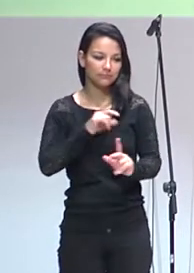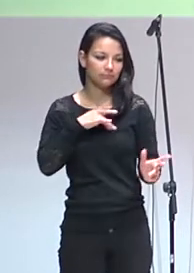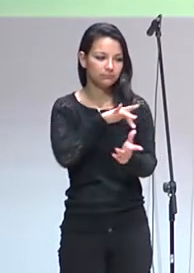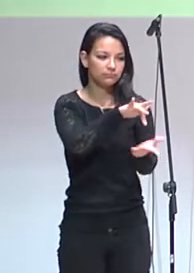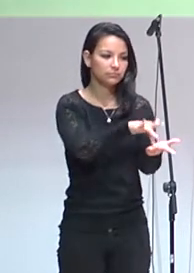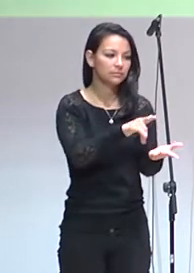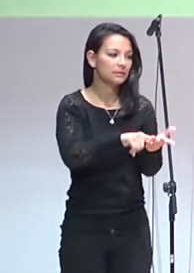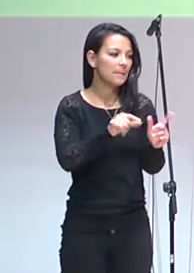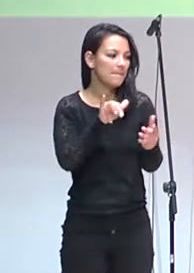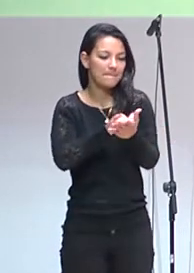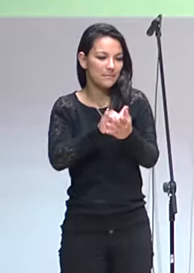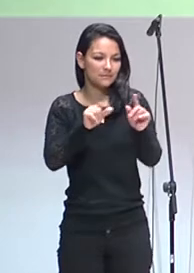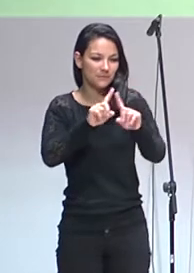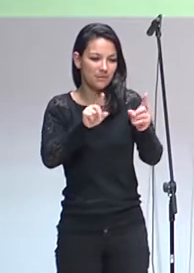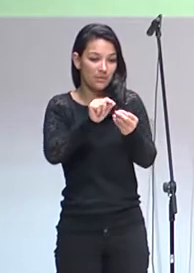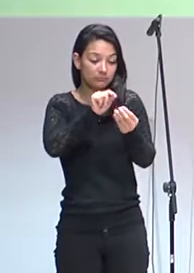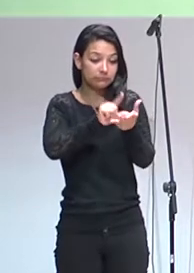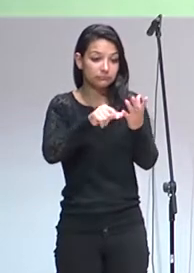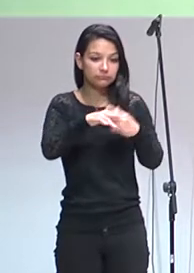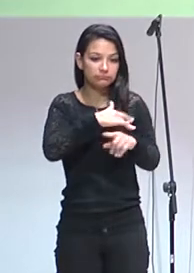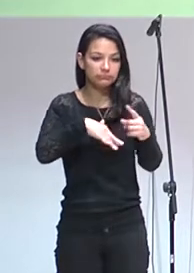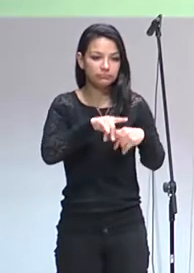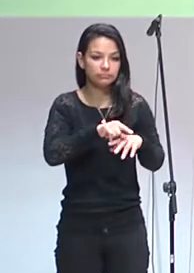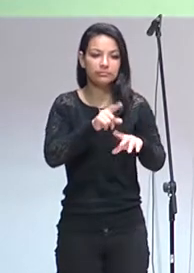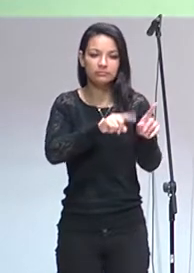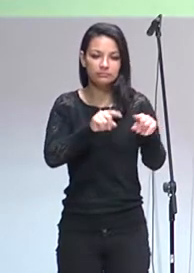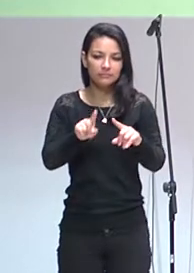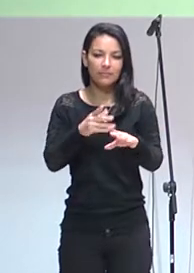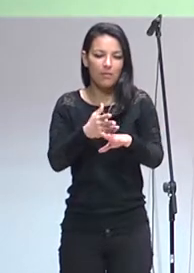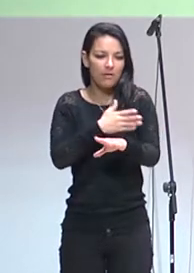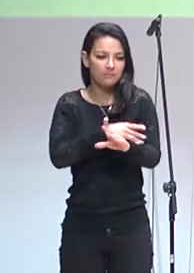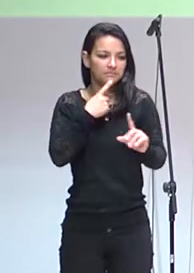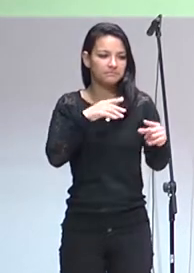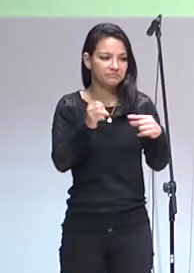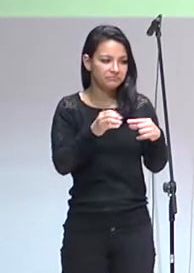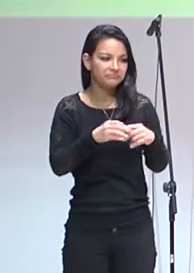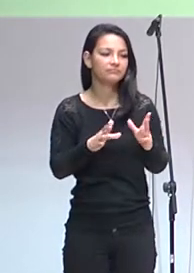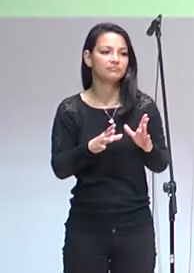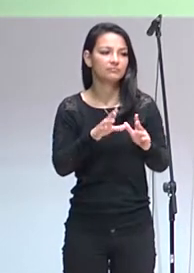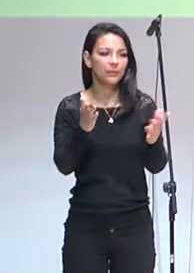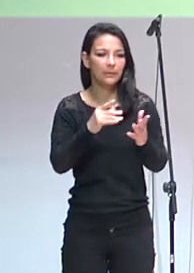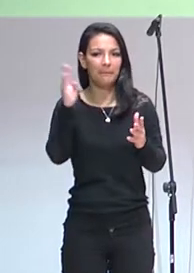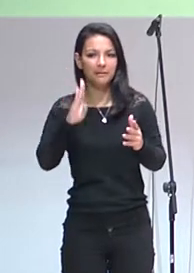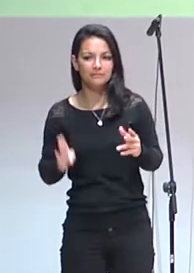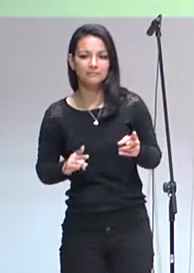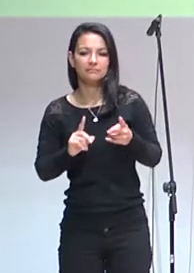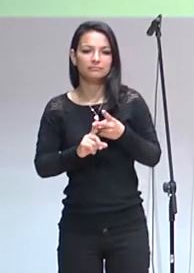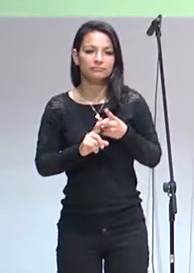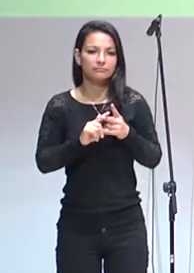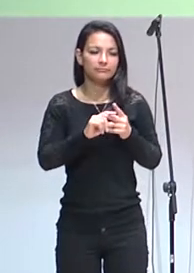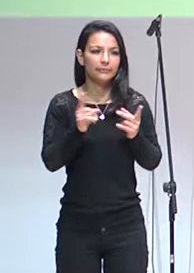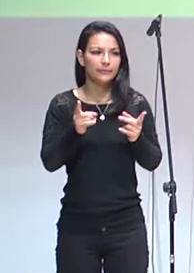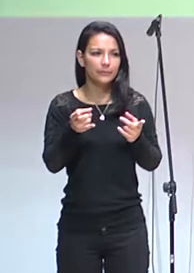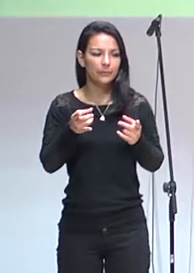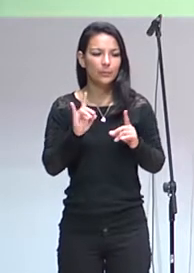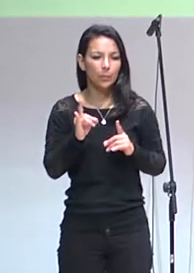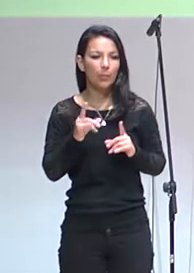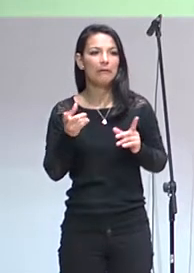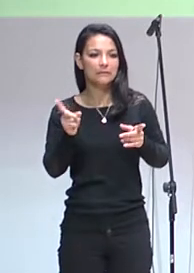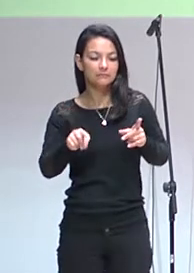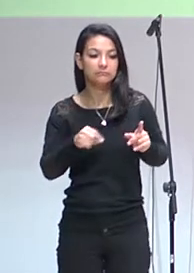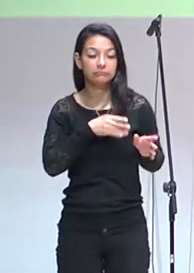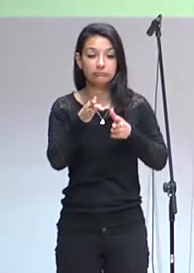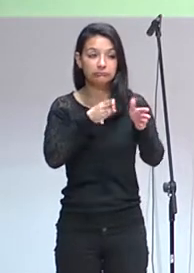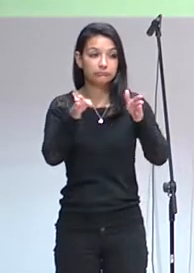también contextualizado con Caño del Oro. Han estado en Brasil, han estado en Uruguay. Y